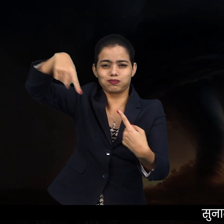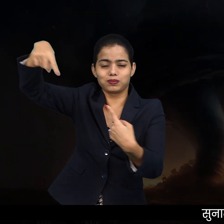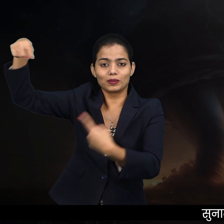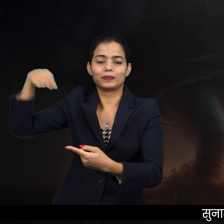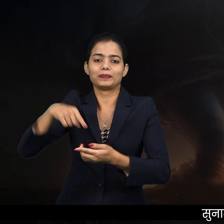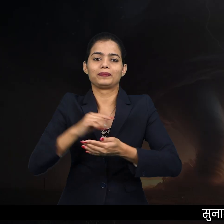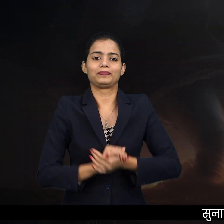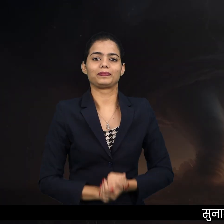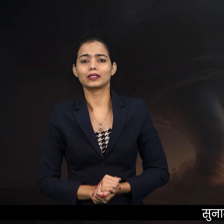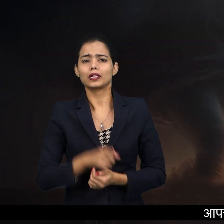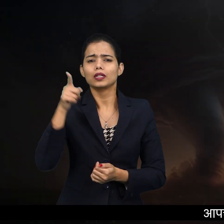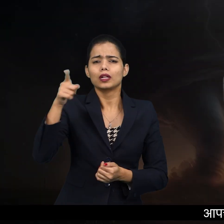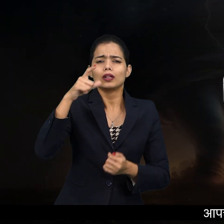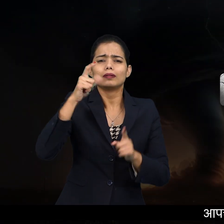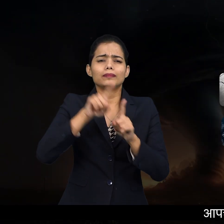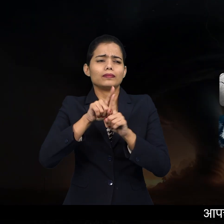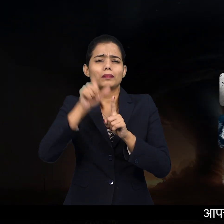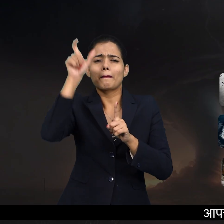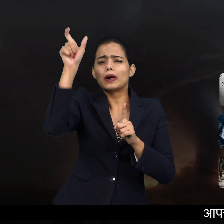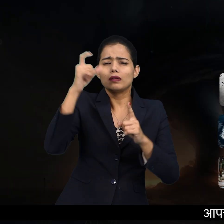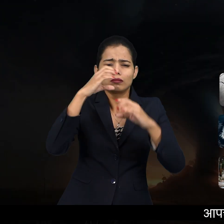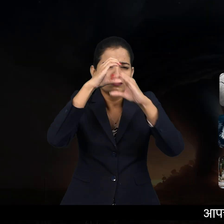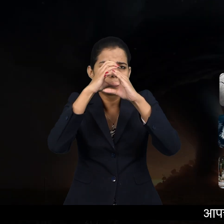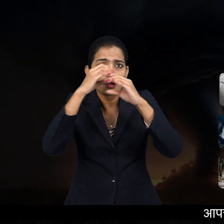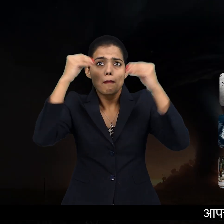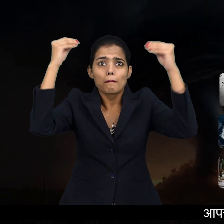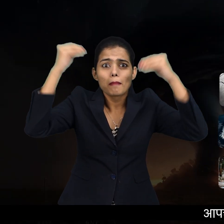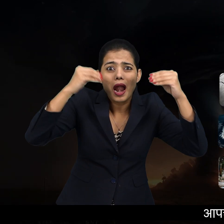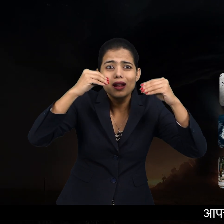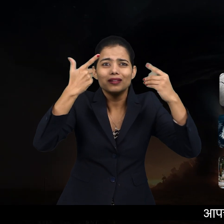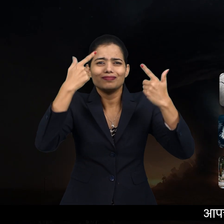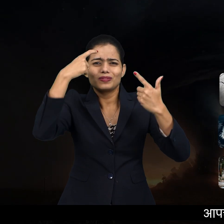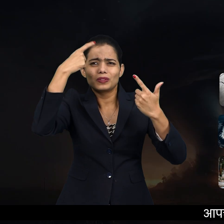सुनामी, आपत्ती,